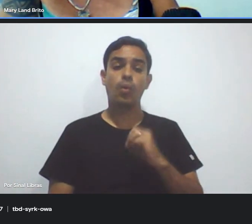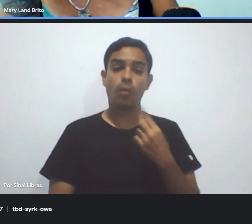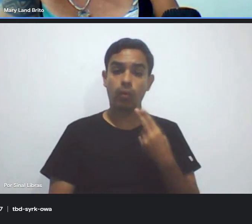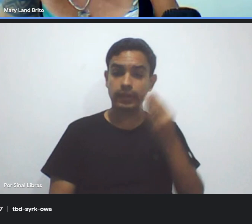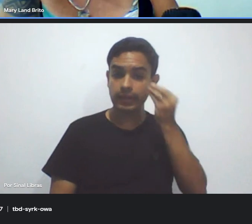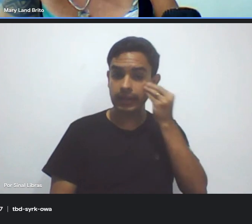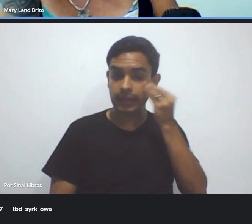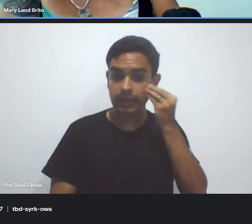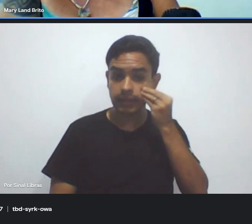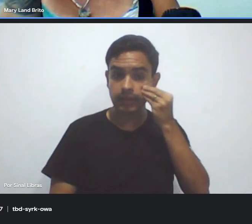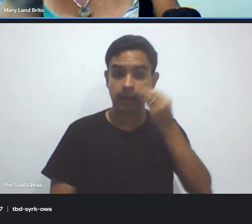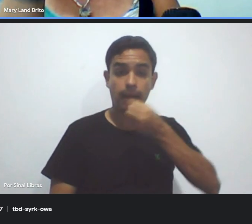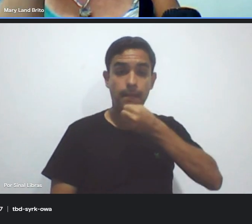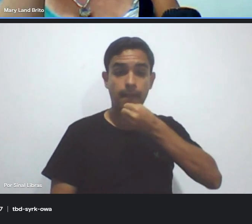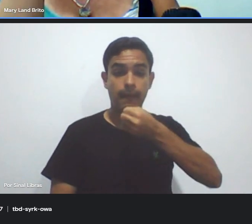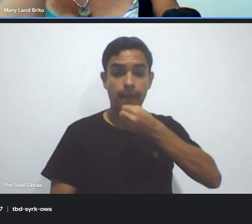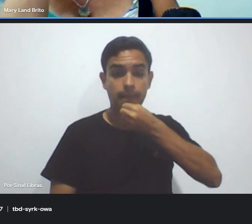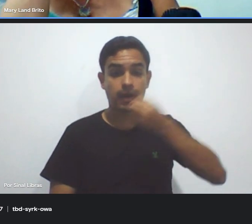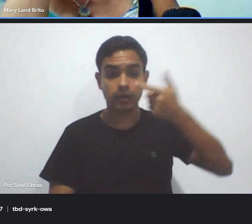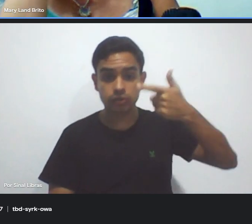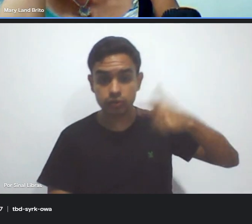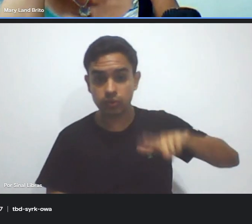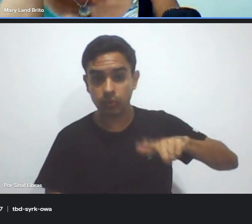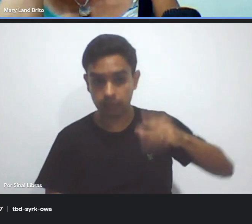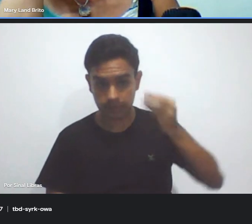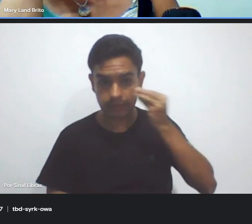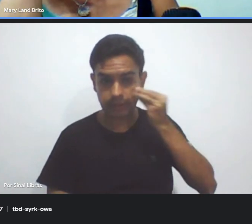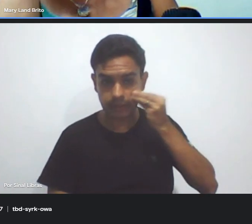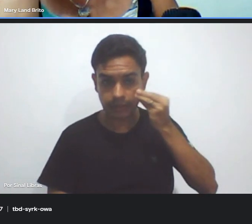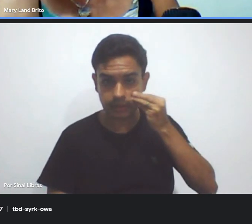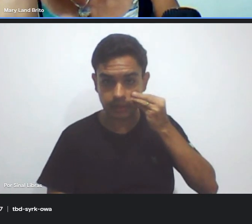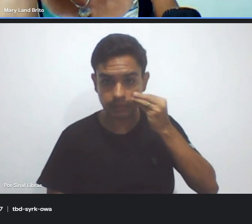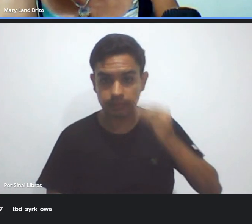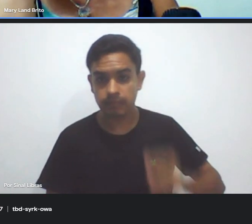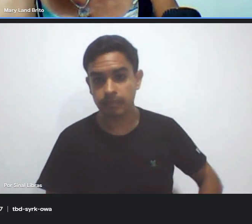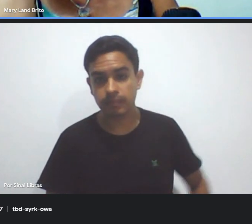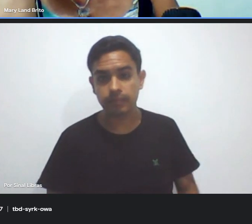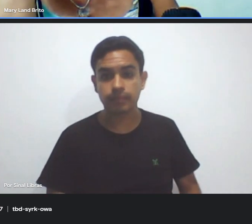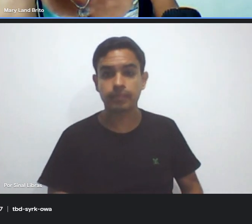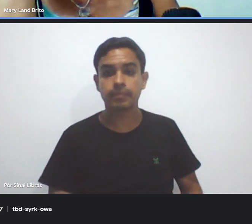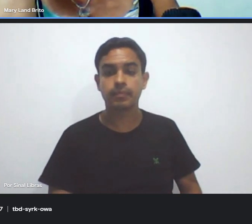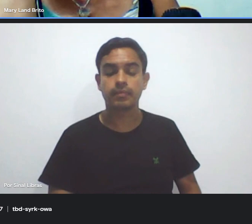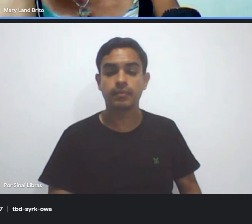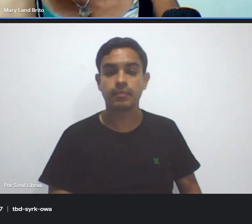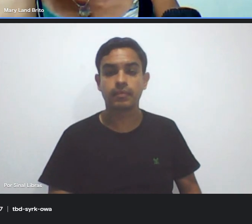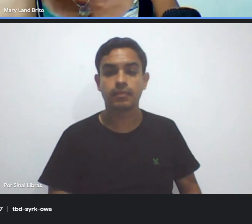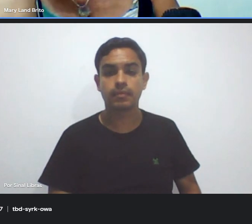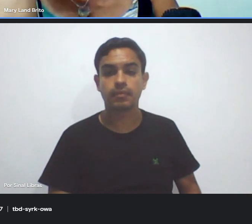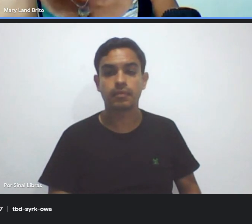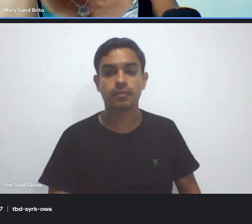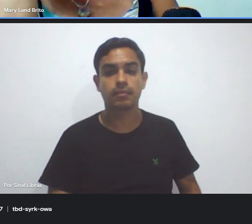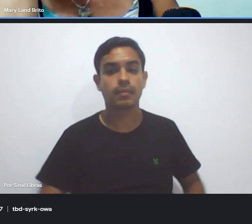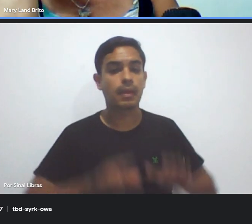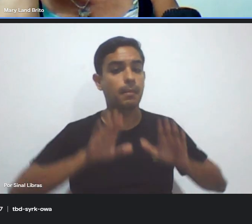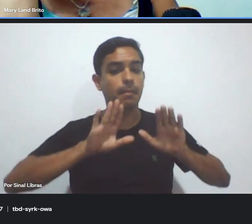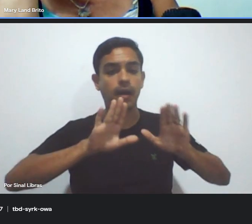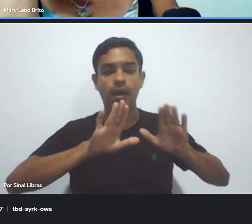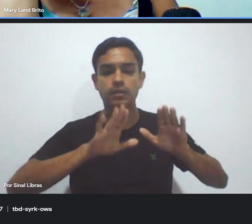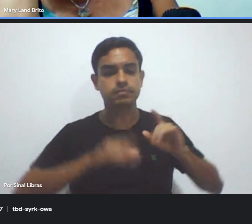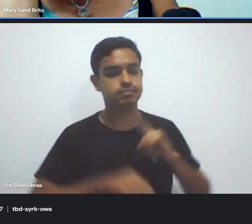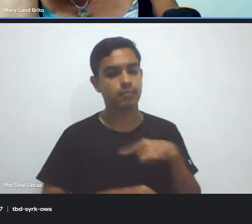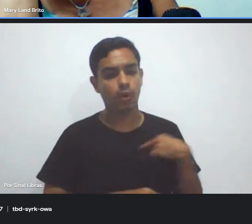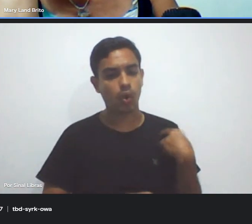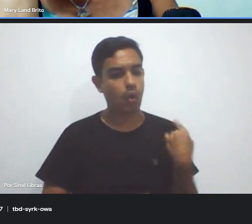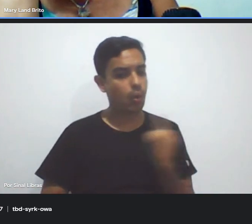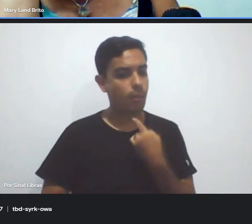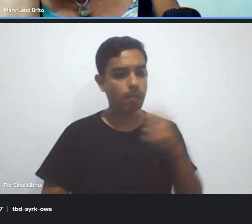vamos tentar abrir. Ó, aparece aqui como que tu abriu mesmo. Mas não estamos conseguindo